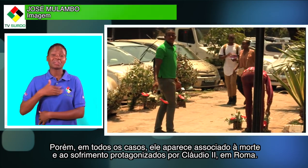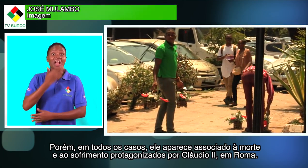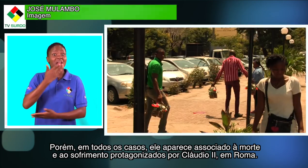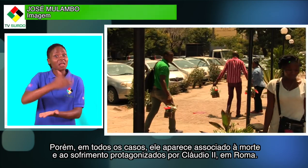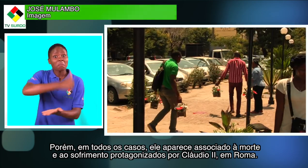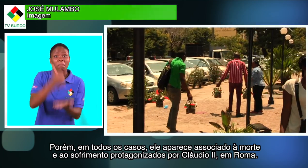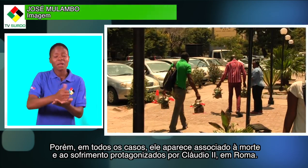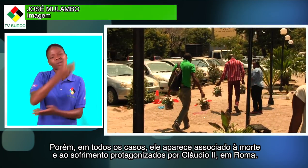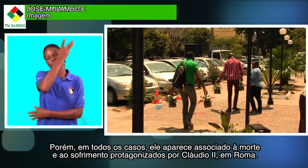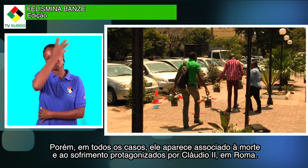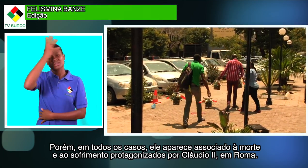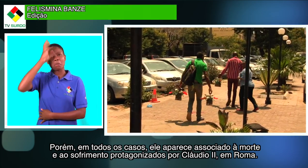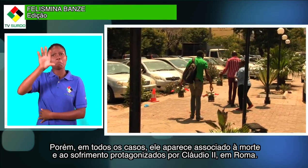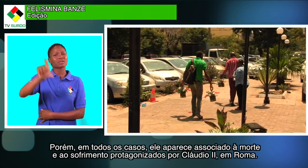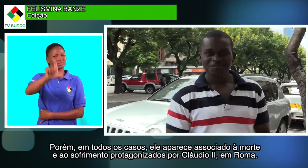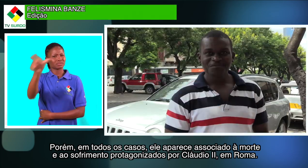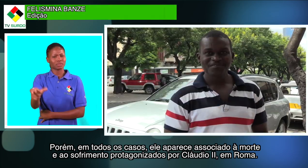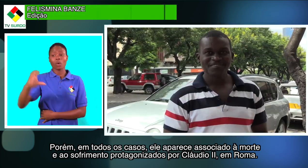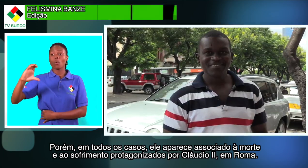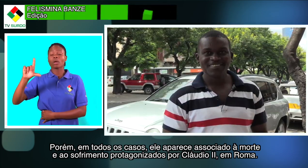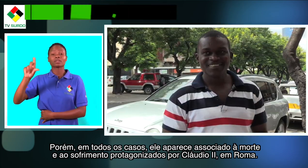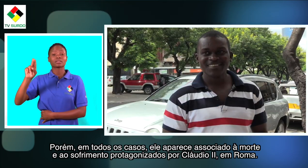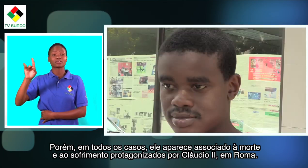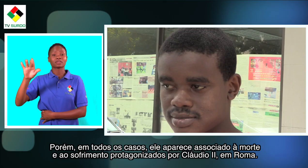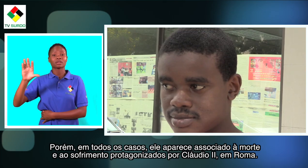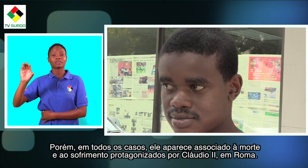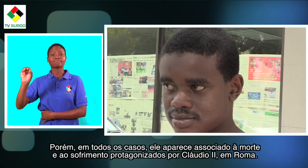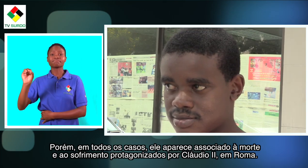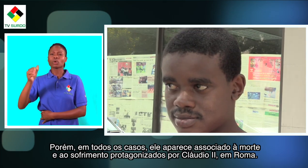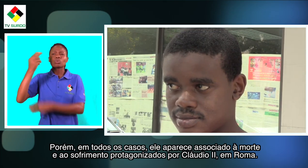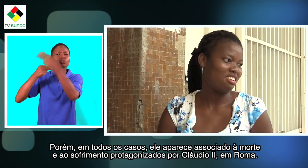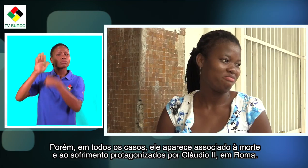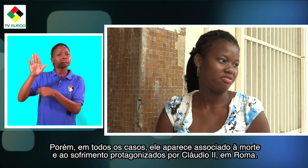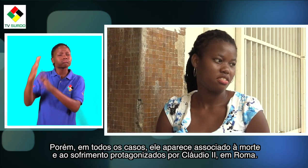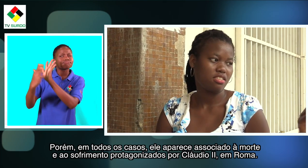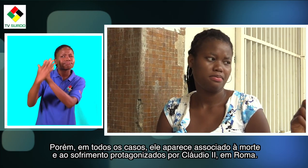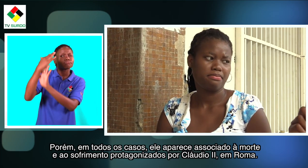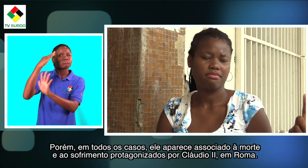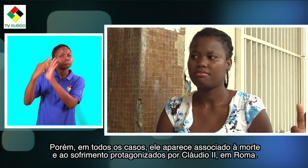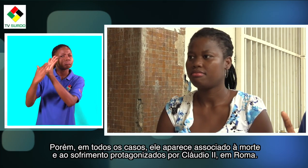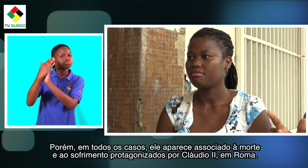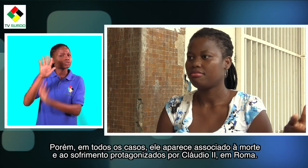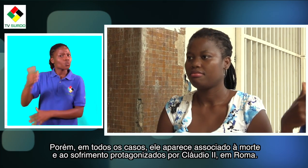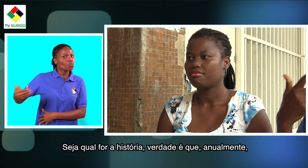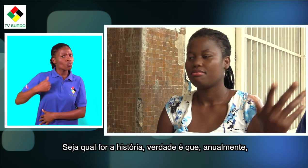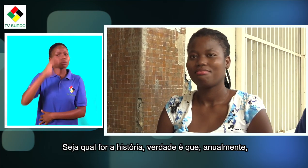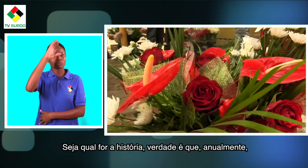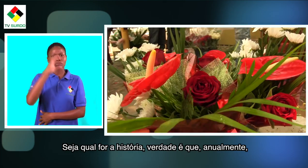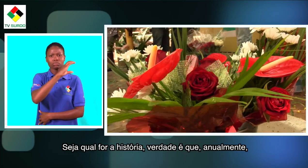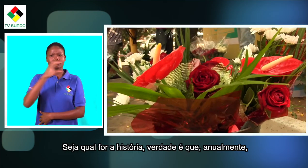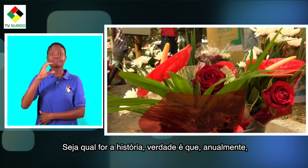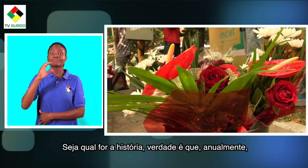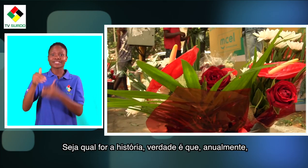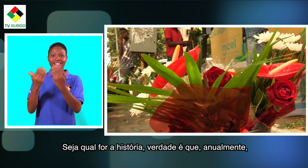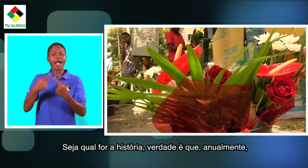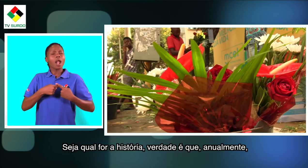casos, ele aparece associado à morte e ao sofrimento, protagonizados pelo imperador Claudio II em Roma. Seja qual for a história,